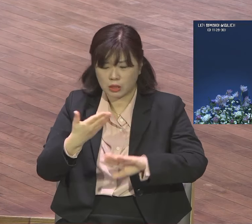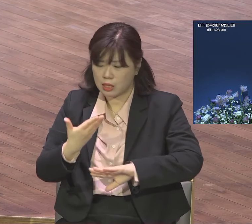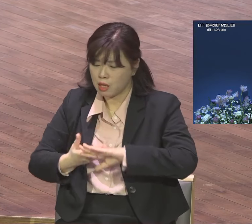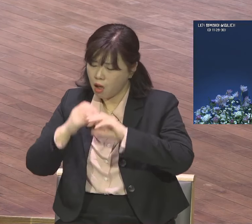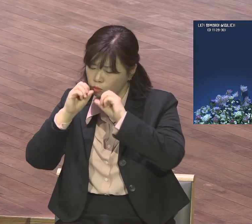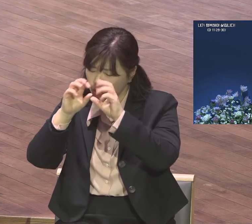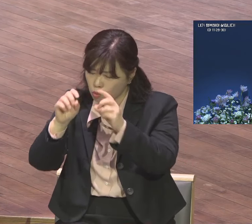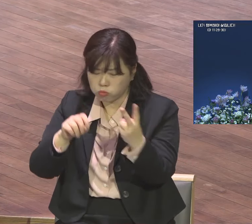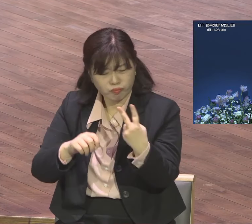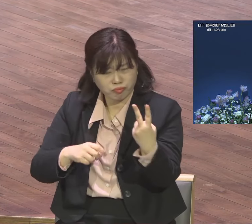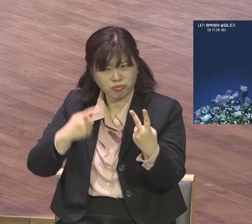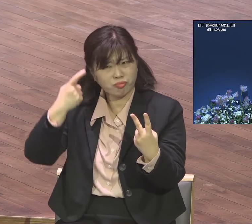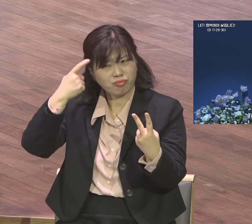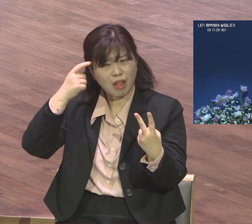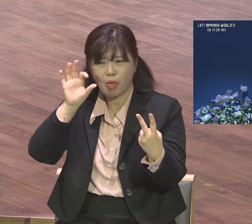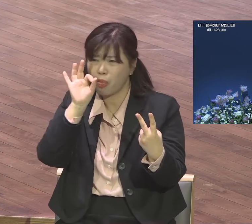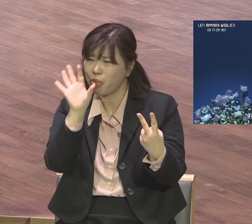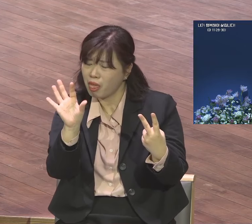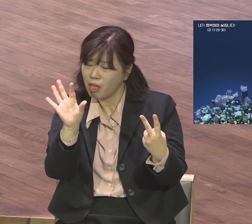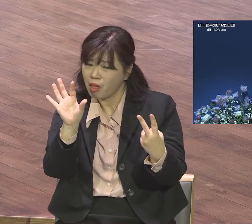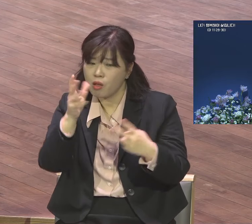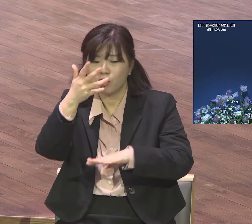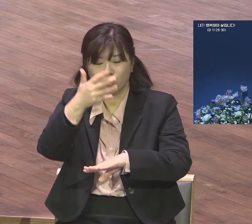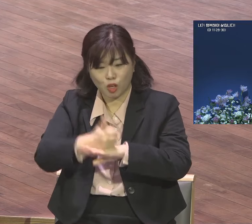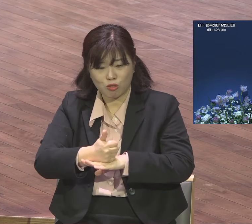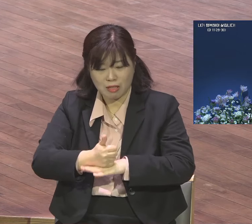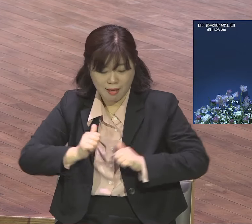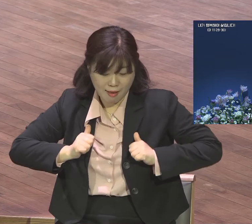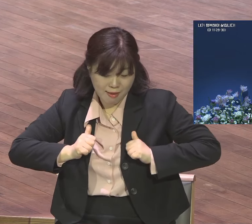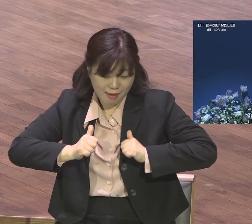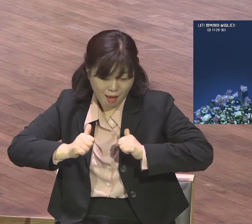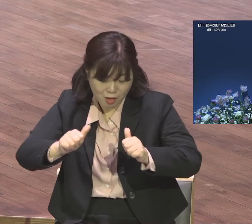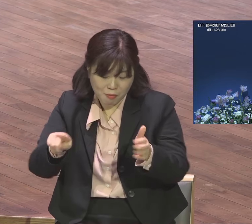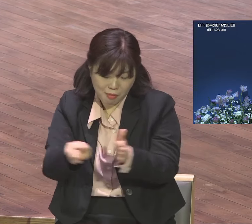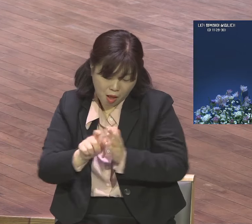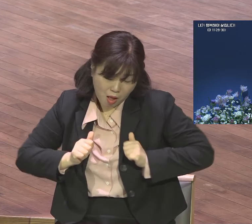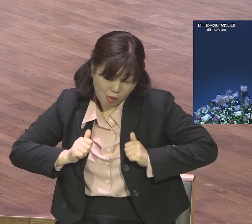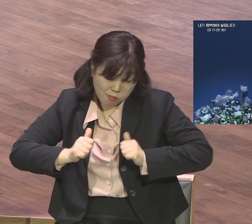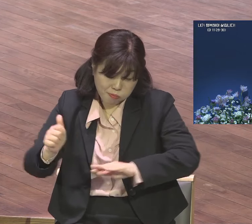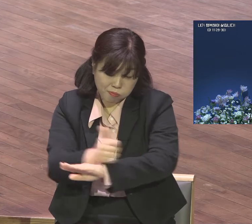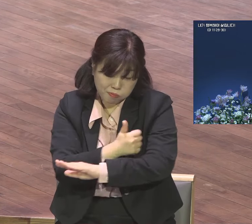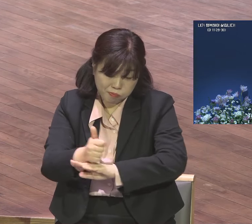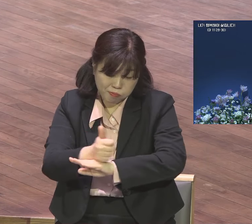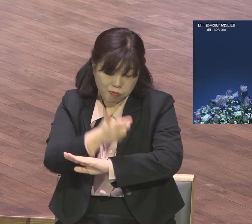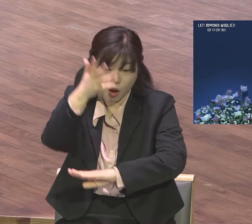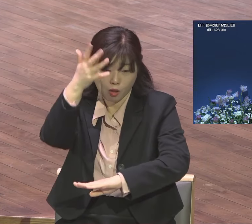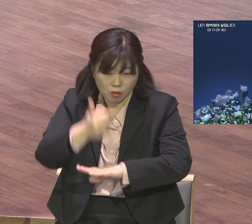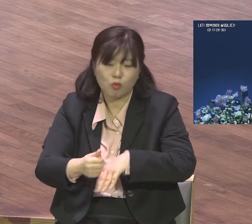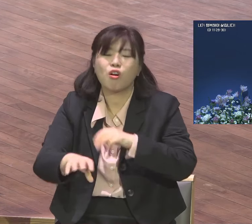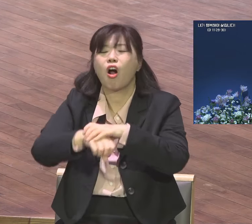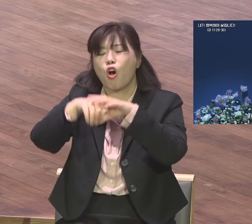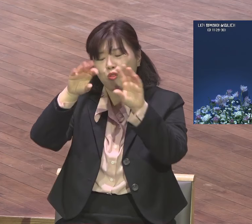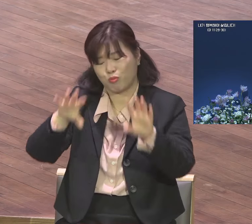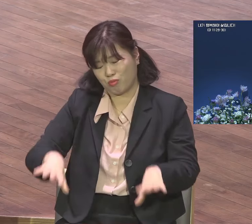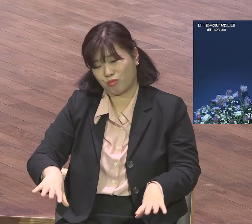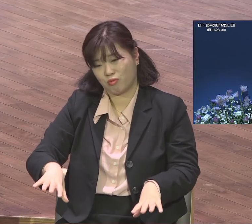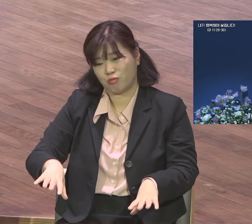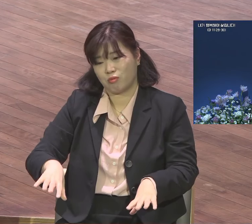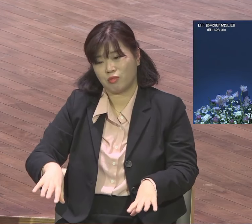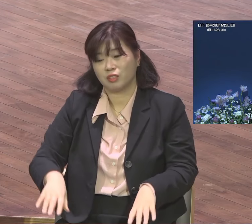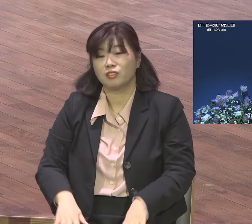그러면 나중에 남는 것은 허무라는 단어밖에 없을 것입니다. 저는 예원가족 모든